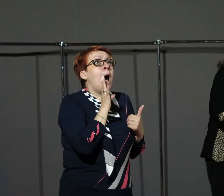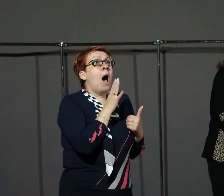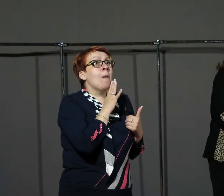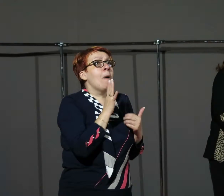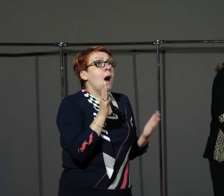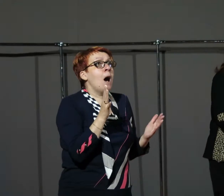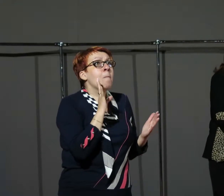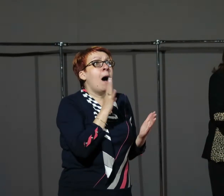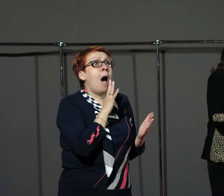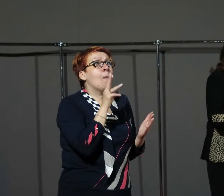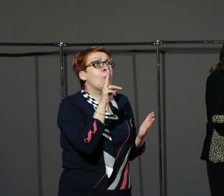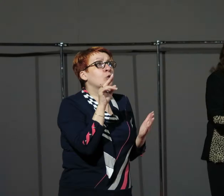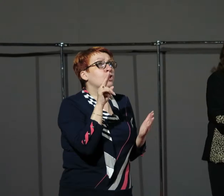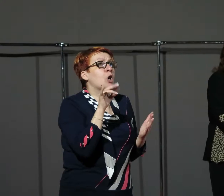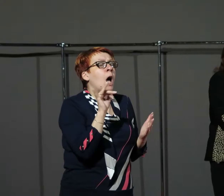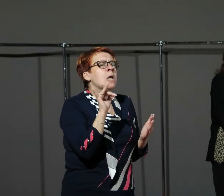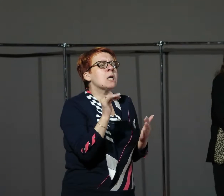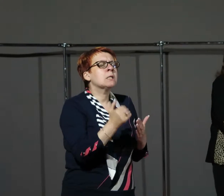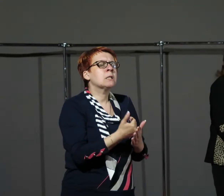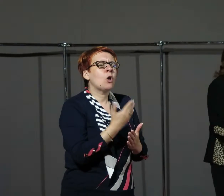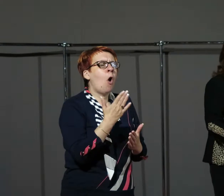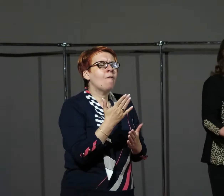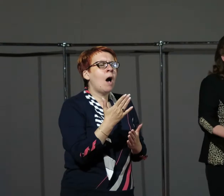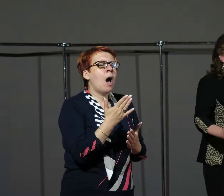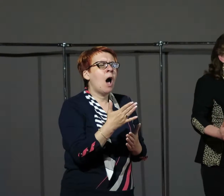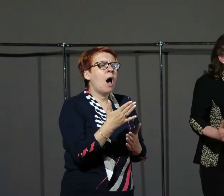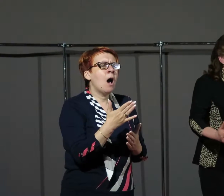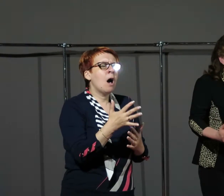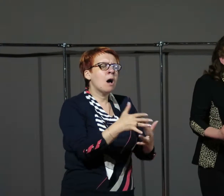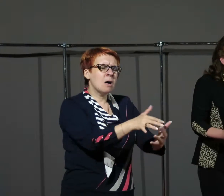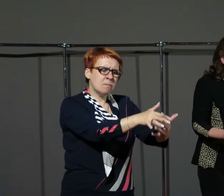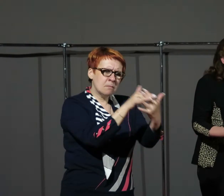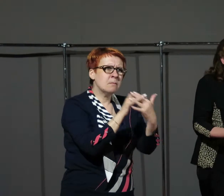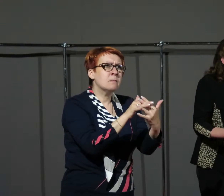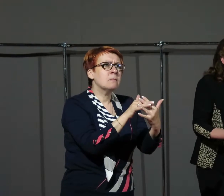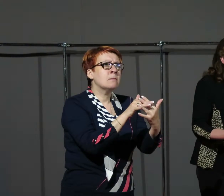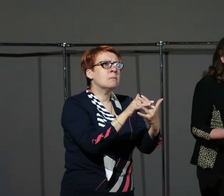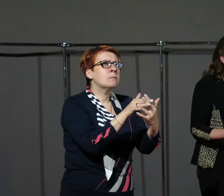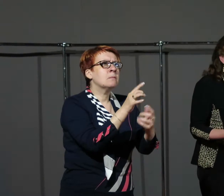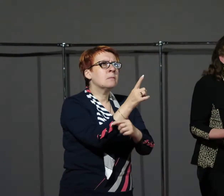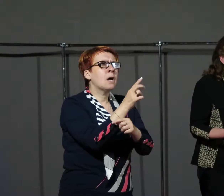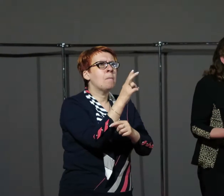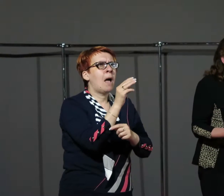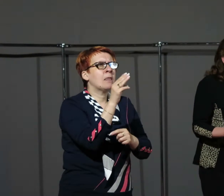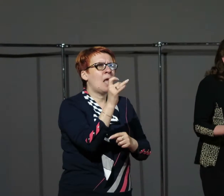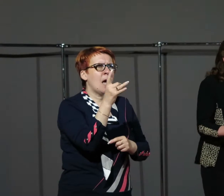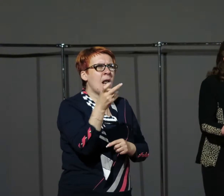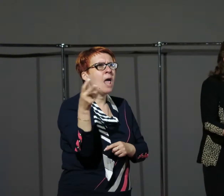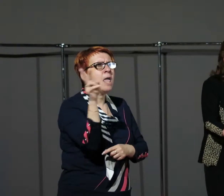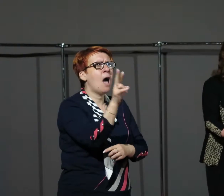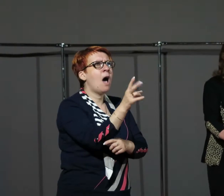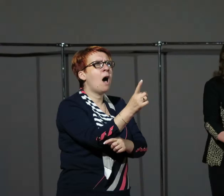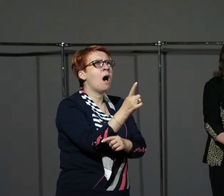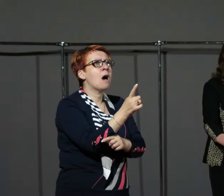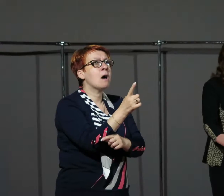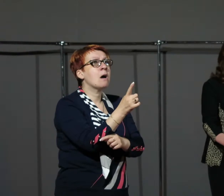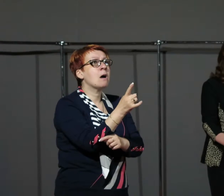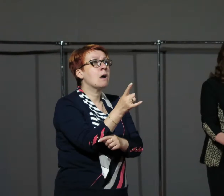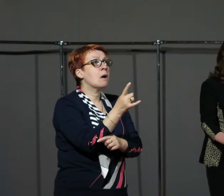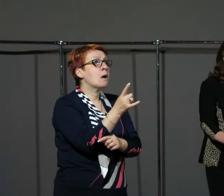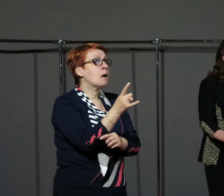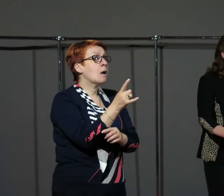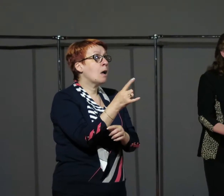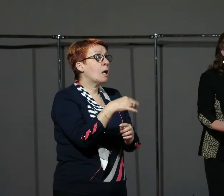мама! И снова батарея! И уже пред ними, посреди земного